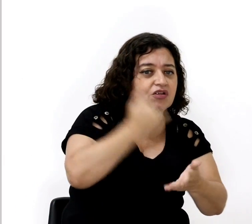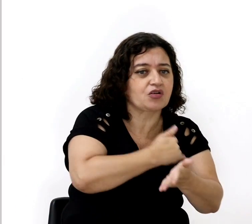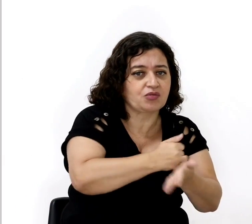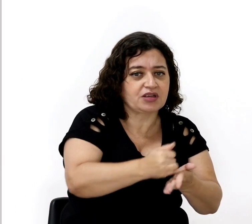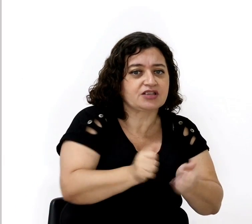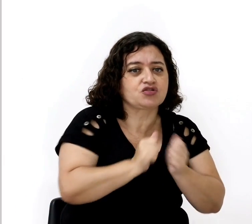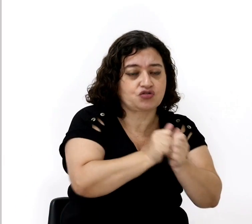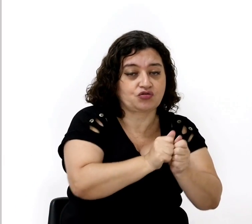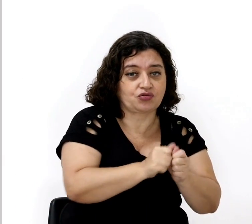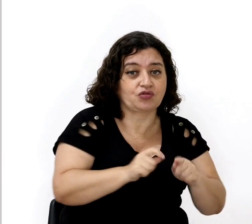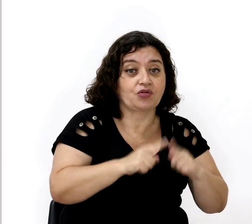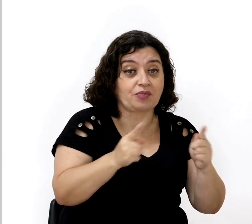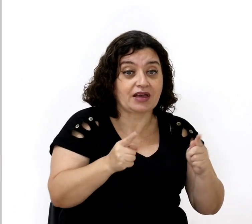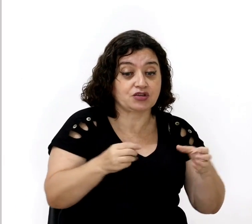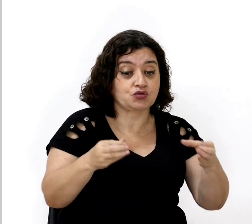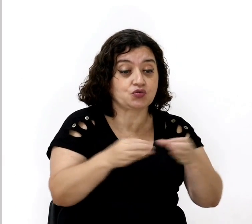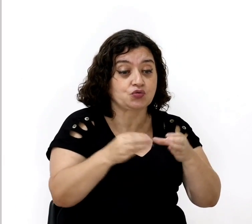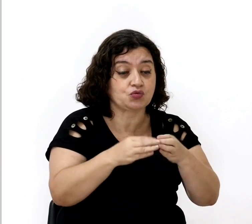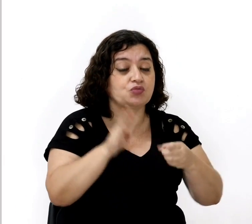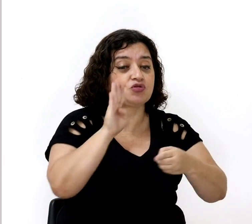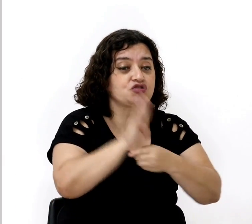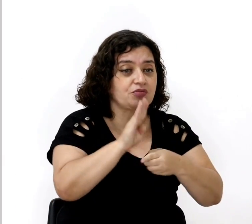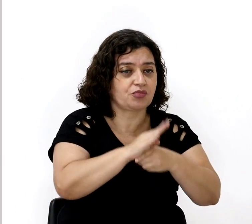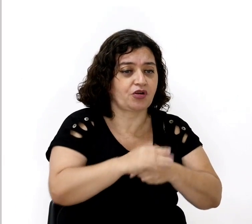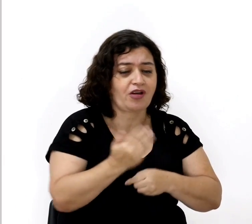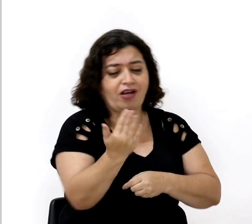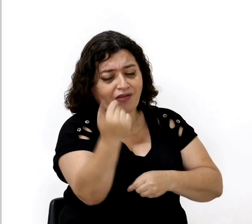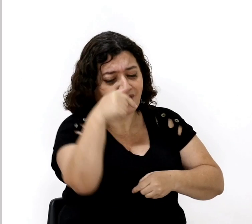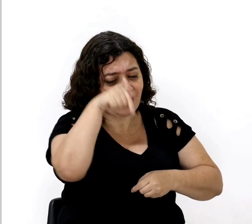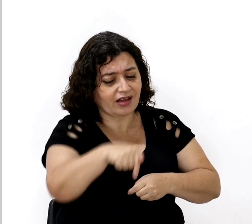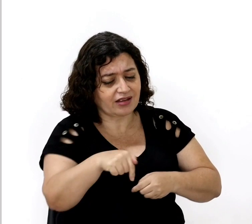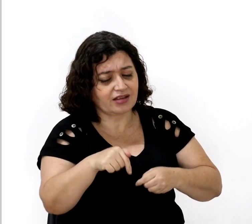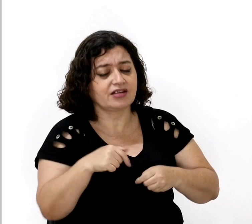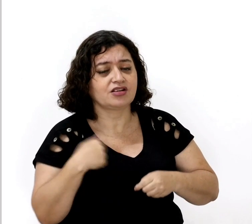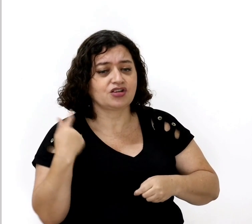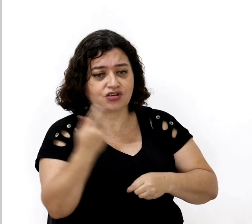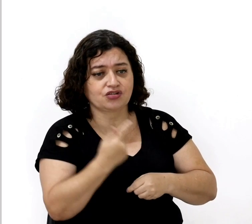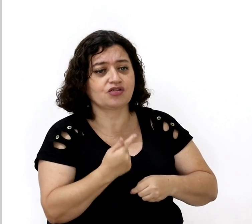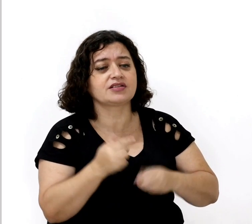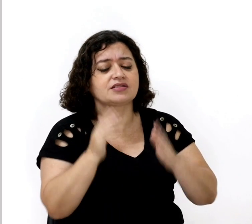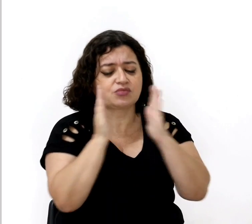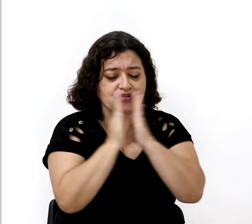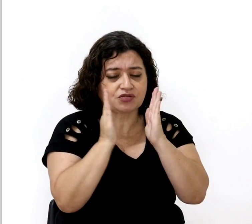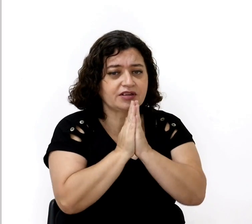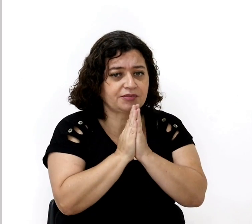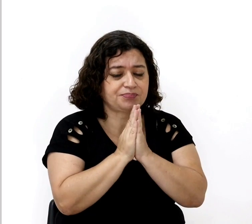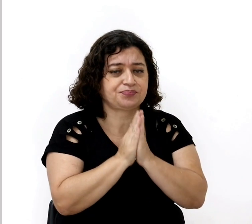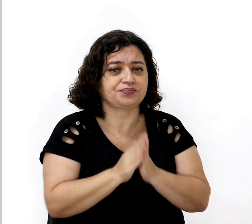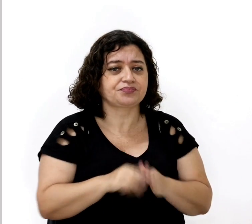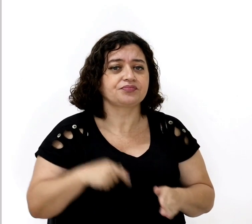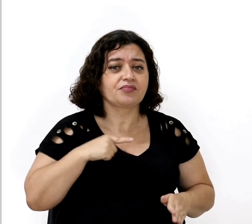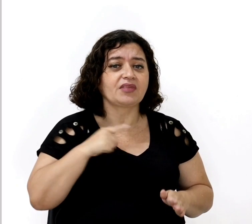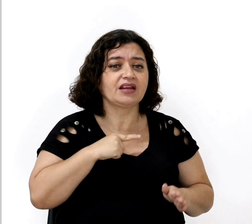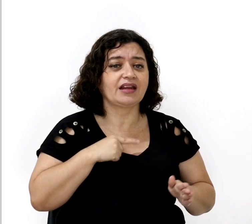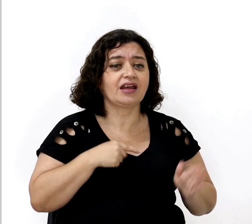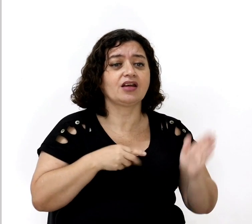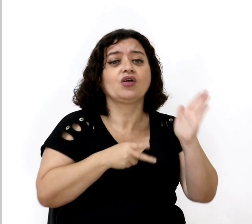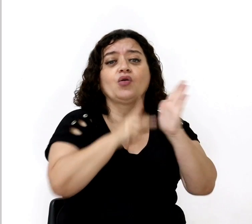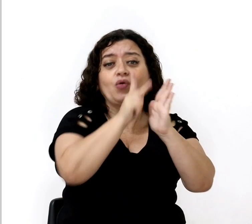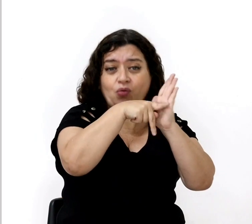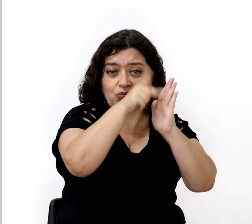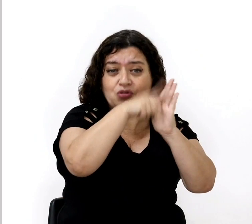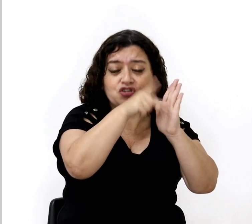mas você pode fazer lá um grupo de apoio. Vem aqui que a gente vai orar. Tem um projeto aqui na região noroeste paulista chamado